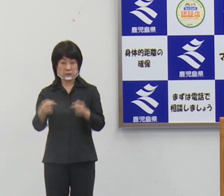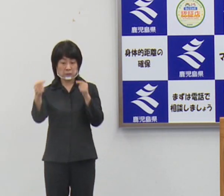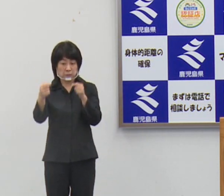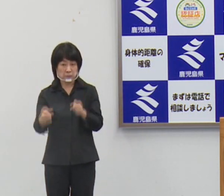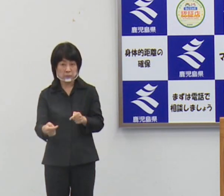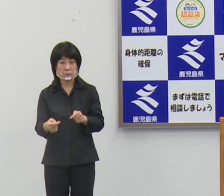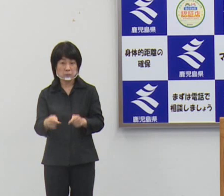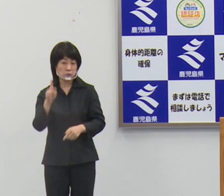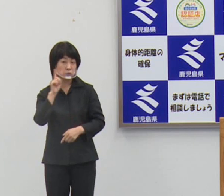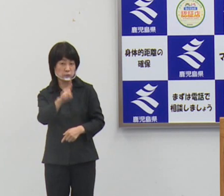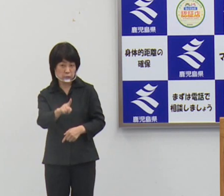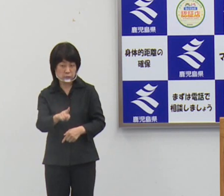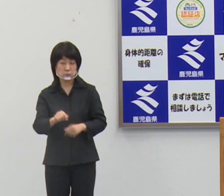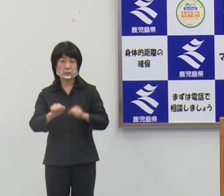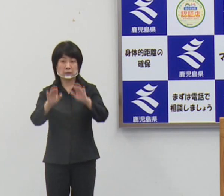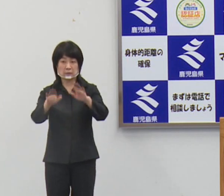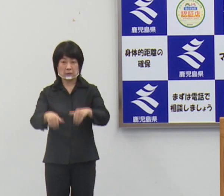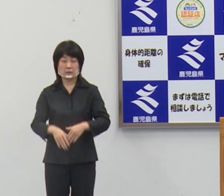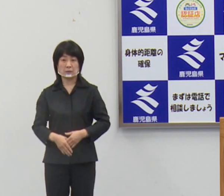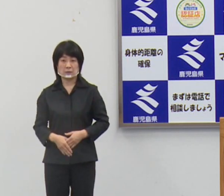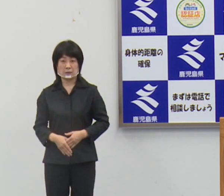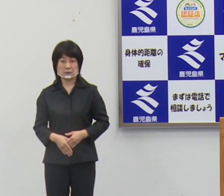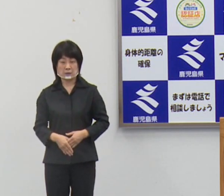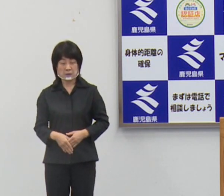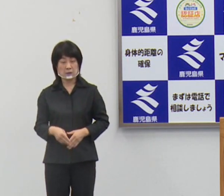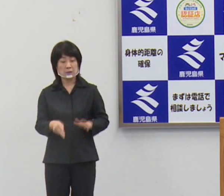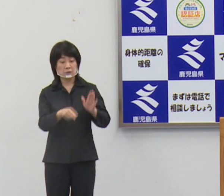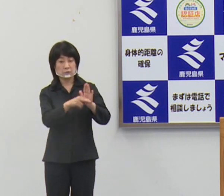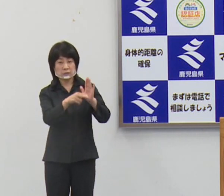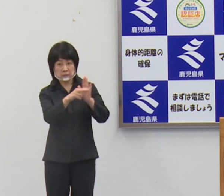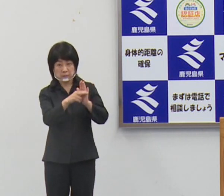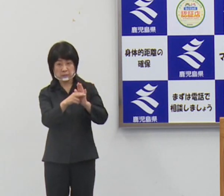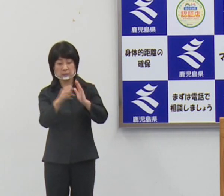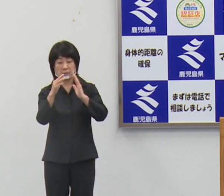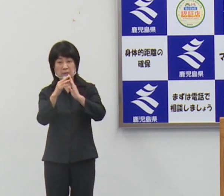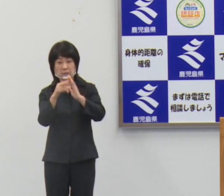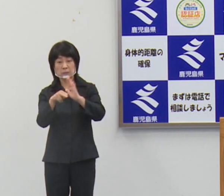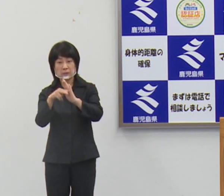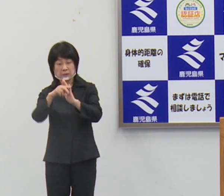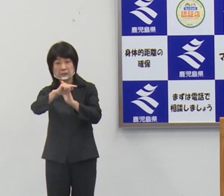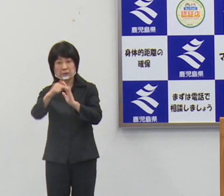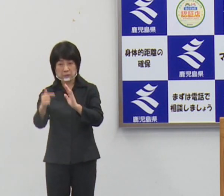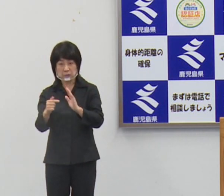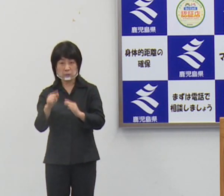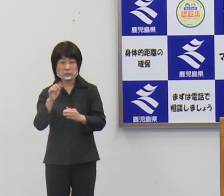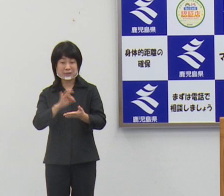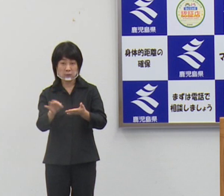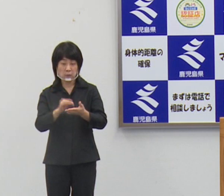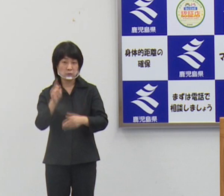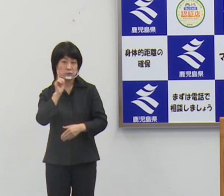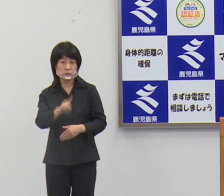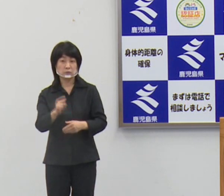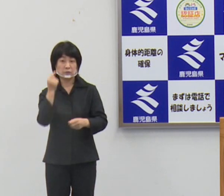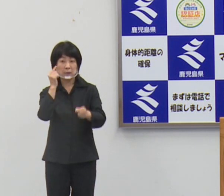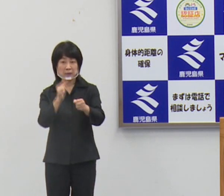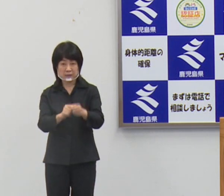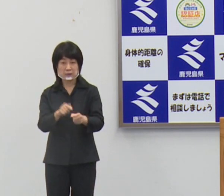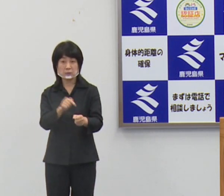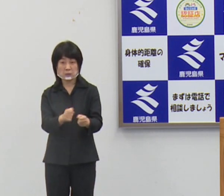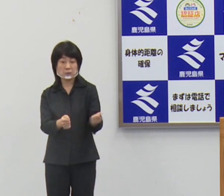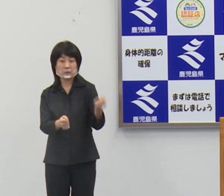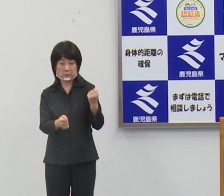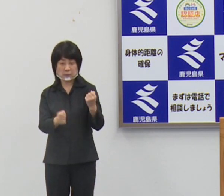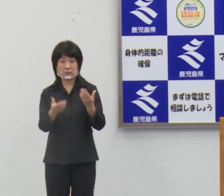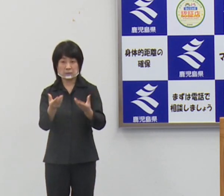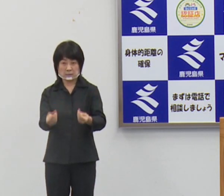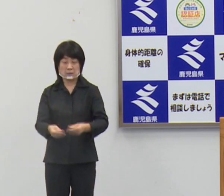化を図ったところです。また宿泊療養施設への入所作業の加速化などを図るため体制強化も図りました